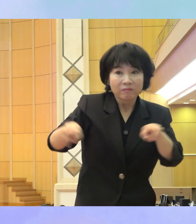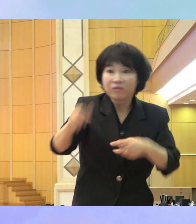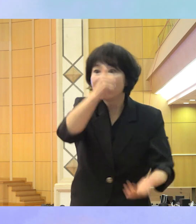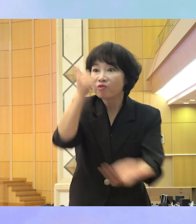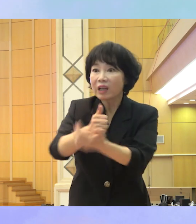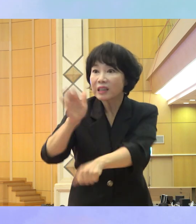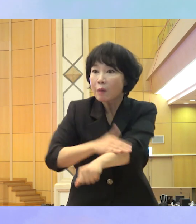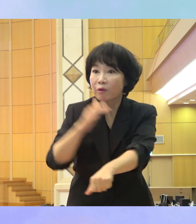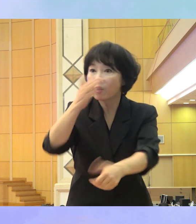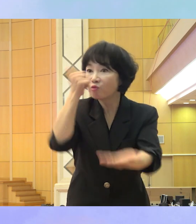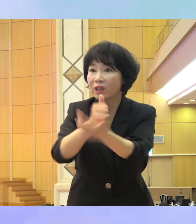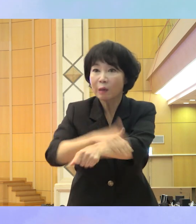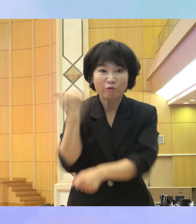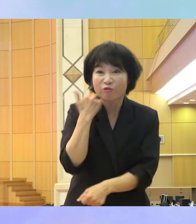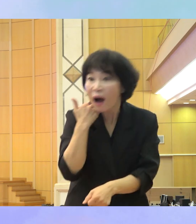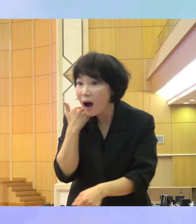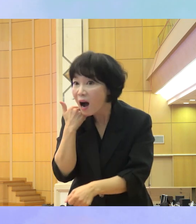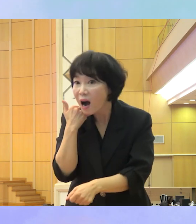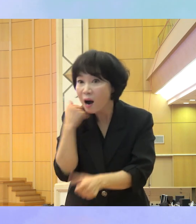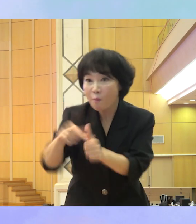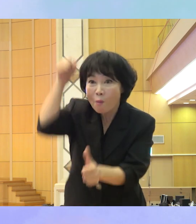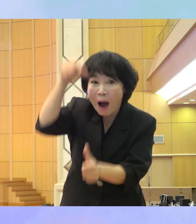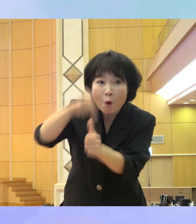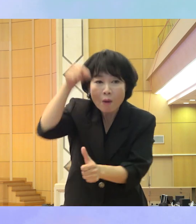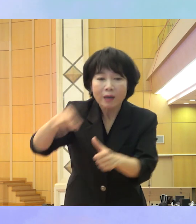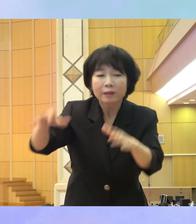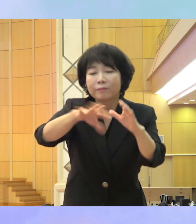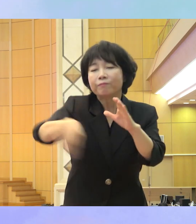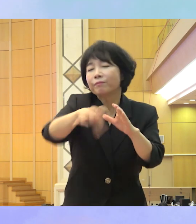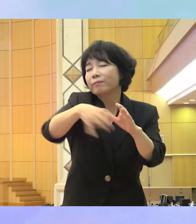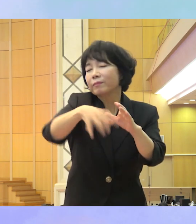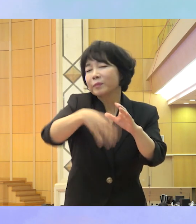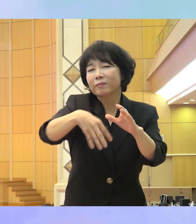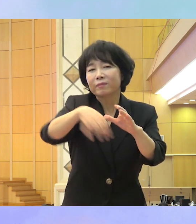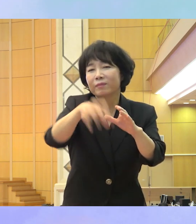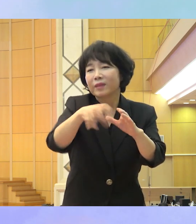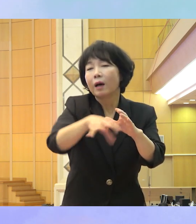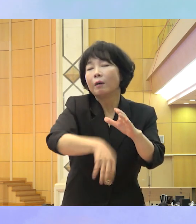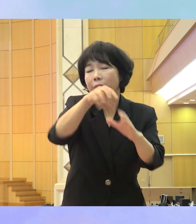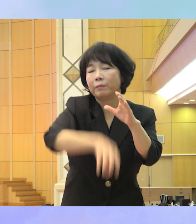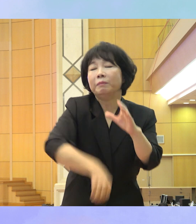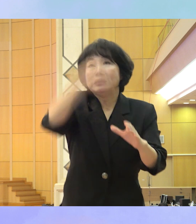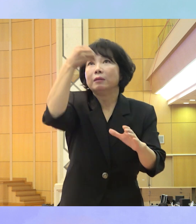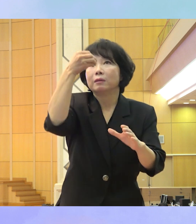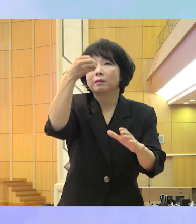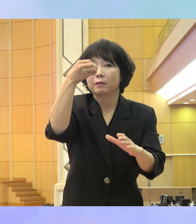잘못인지, 누구 때문에 그런 건지. 근데 제비를 뽑았는데 요나에게 딱!